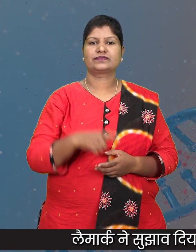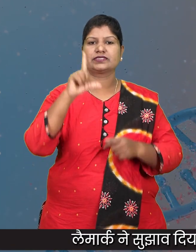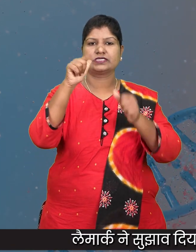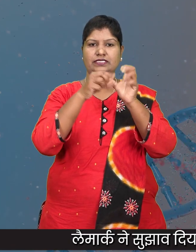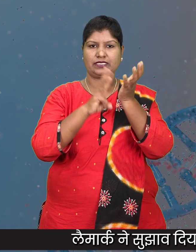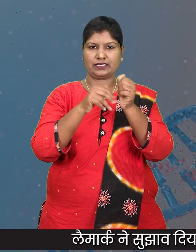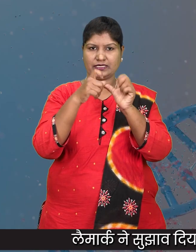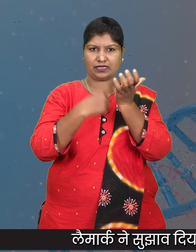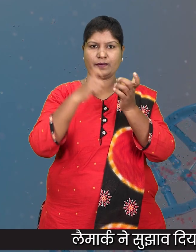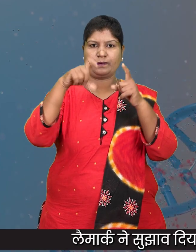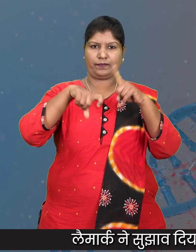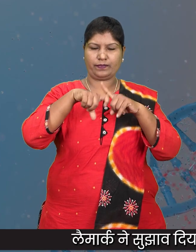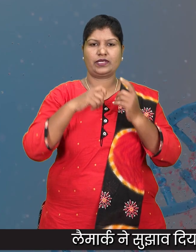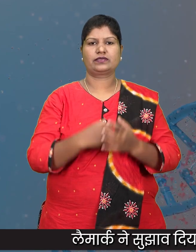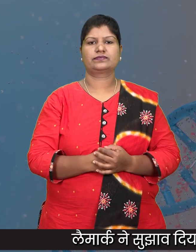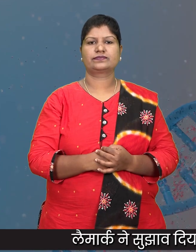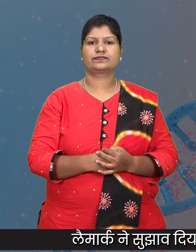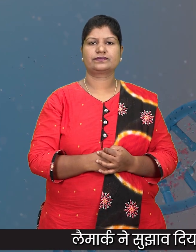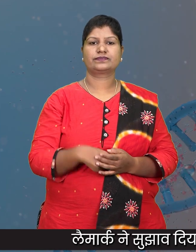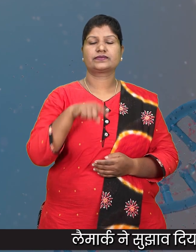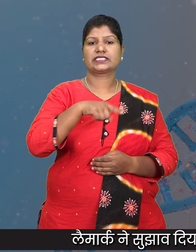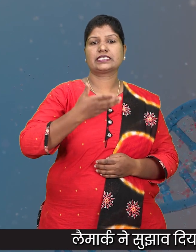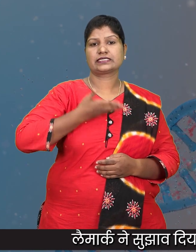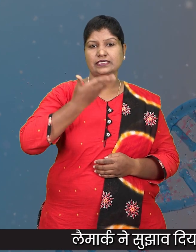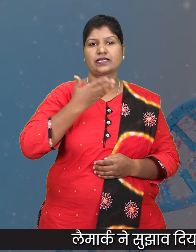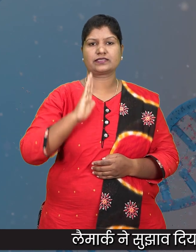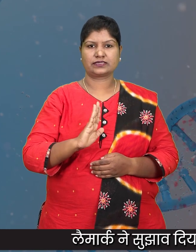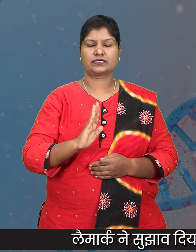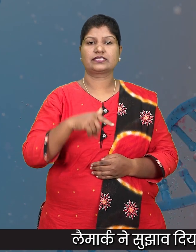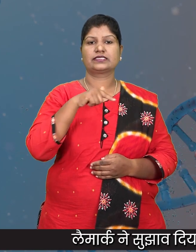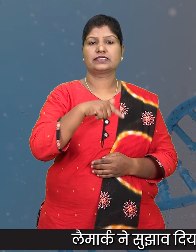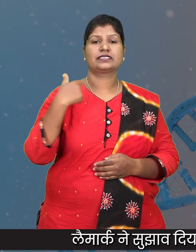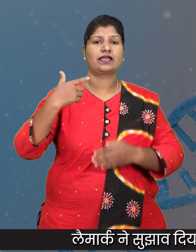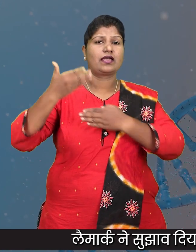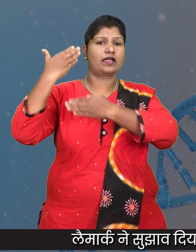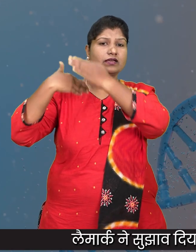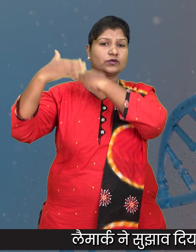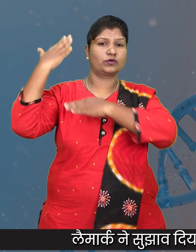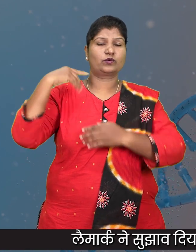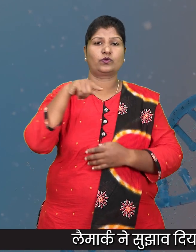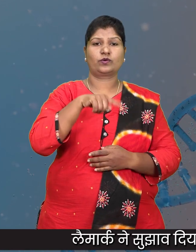लेमार्क ने सुझाव दिया कि जिराफों के पूर्वज हिरणों जितने छोटे थे।